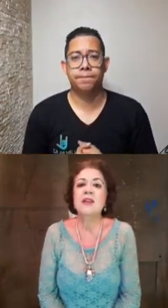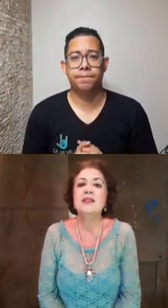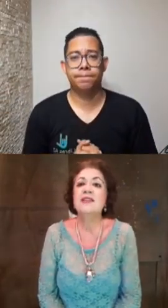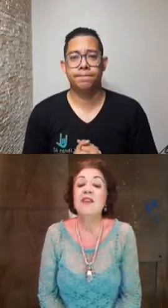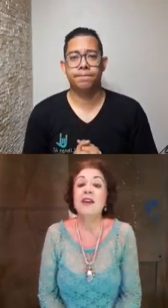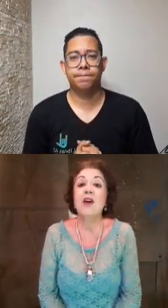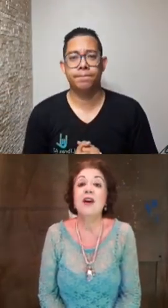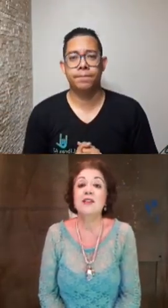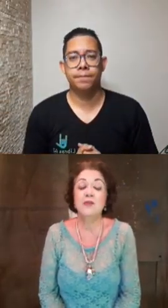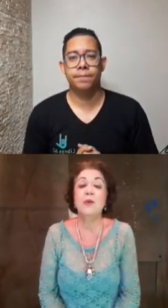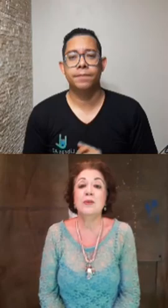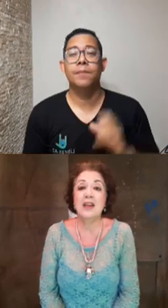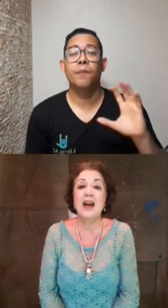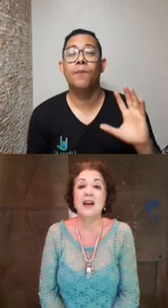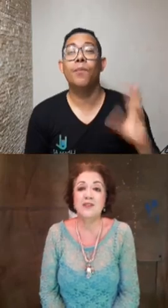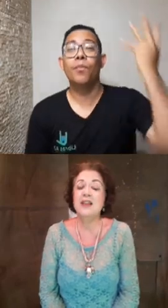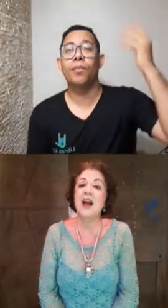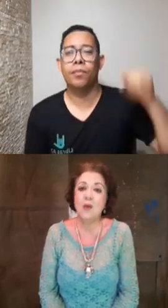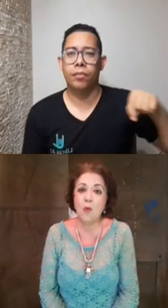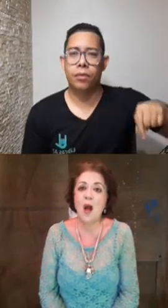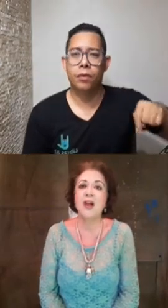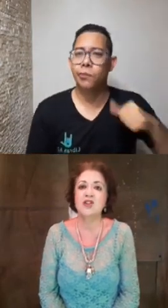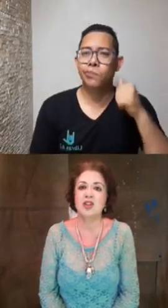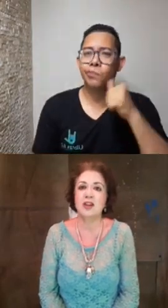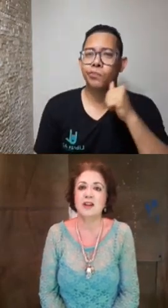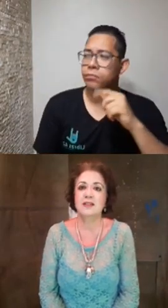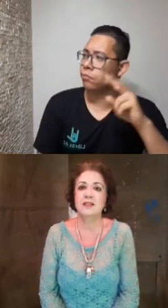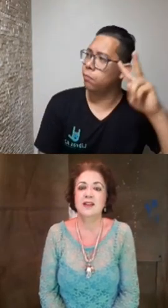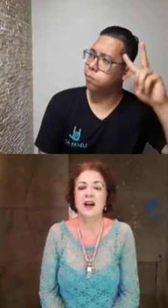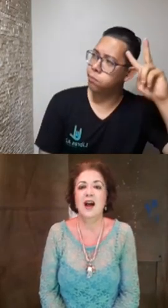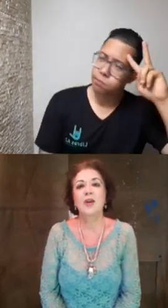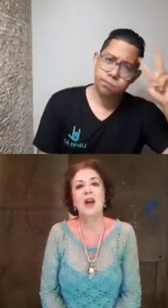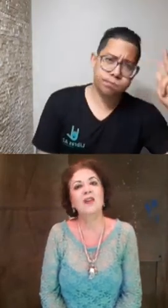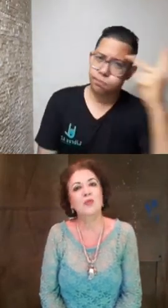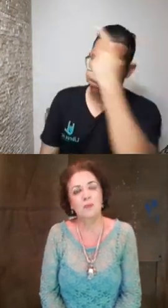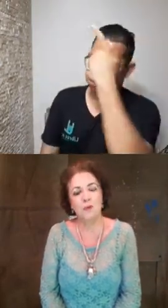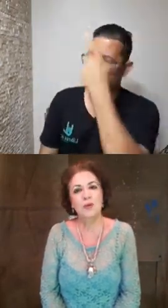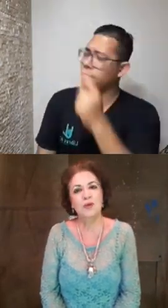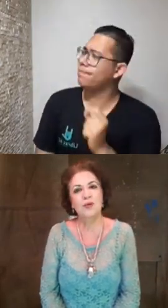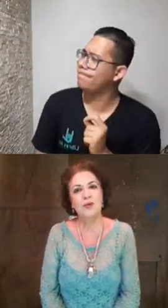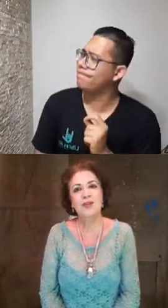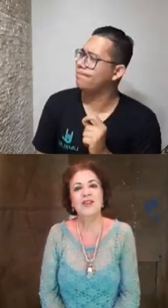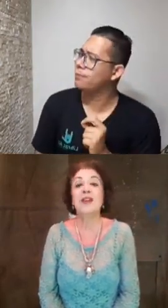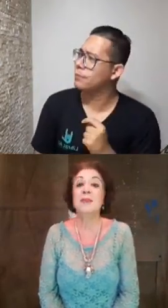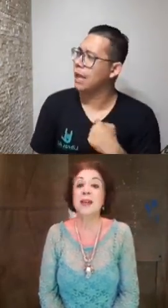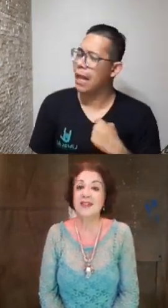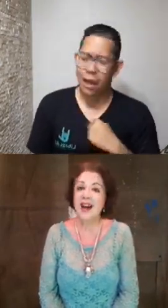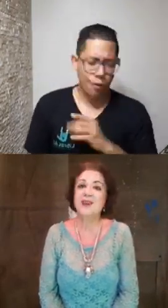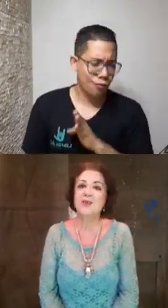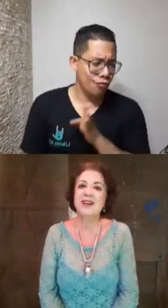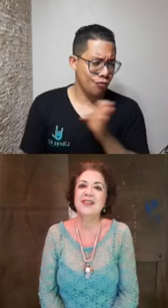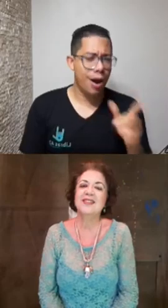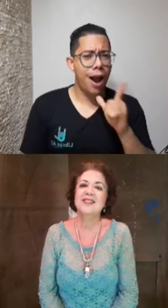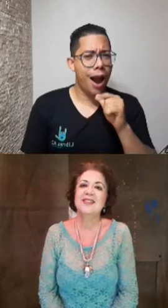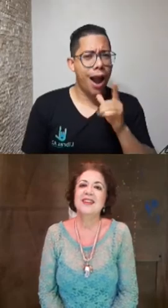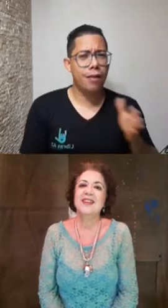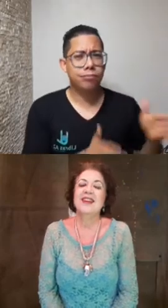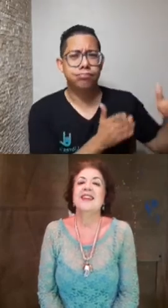achou que estava na hora de voltar à vida aquática, ao lado do boto, da mãe